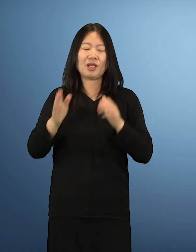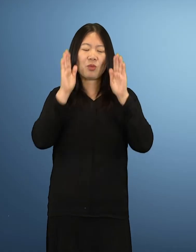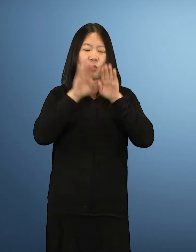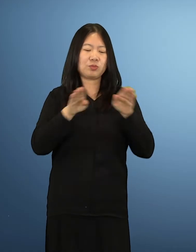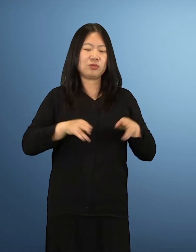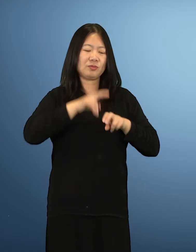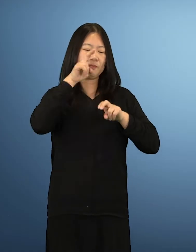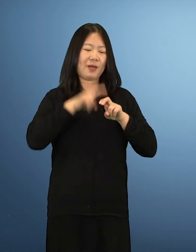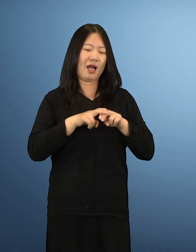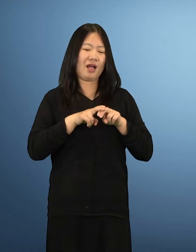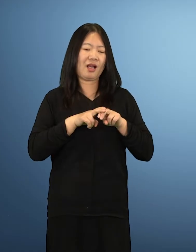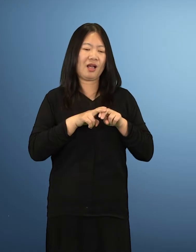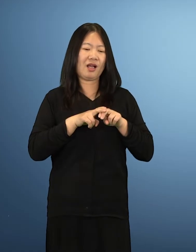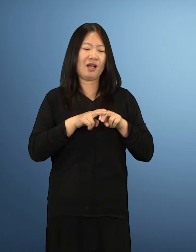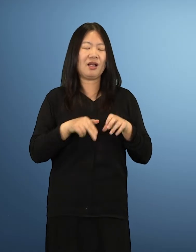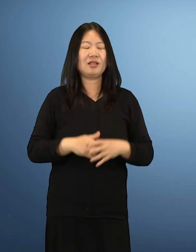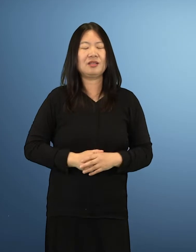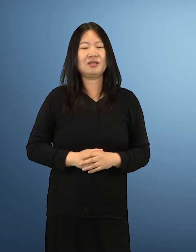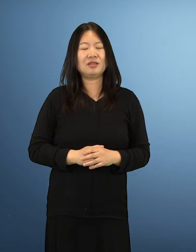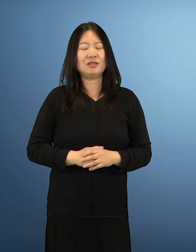앉아 있는데